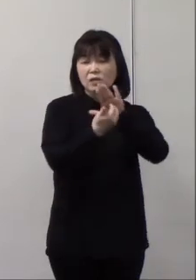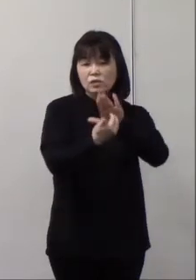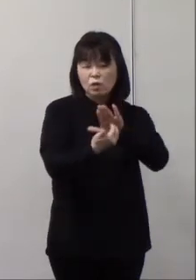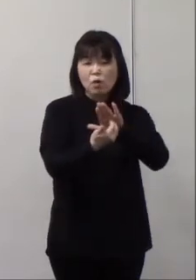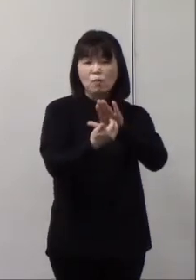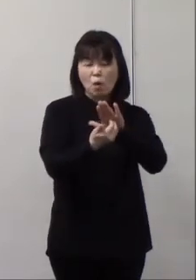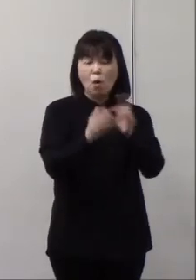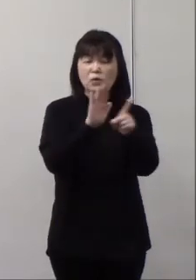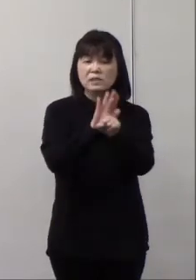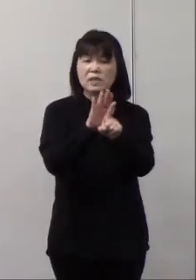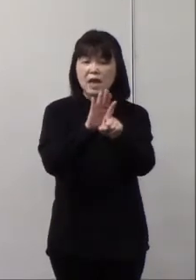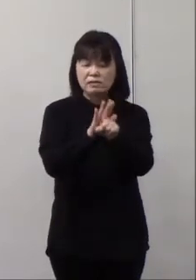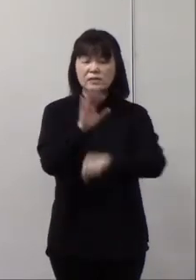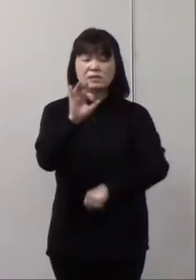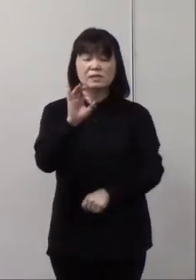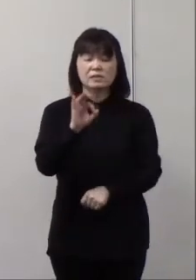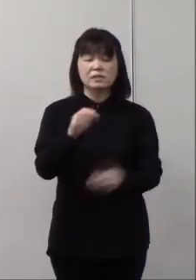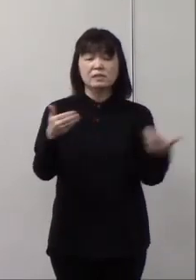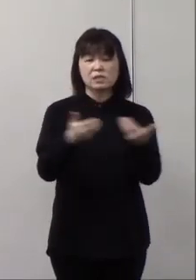業ということで、